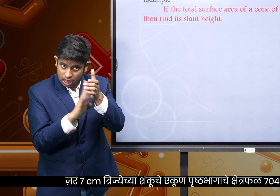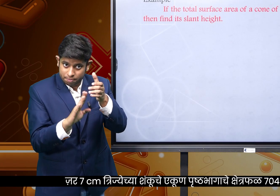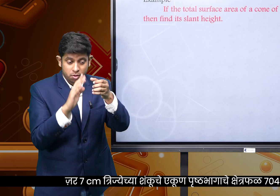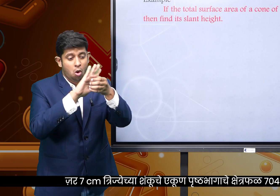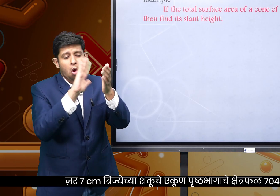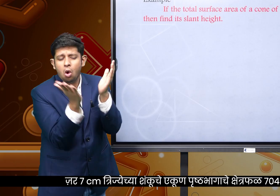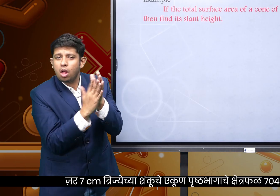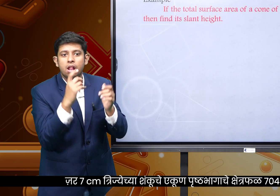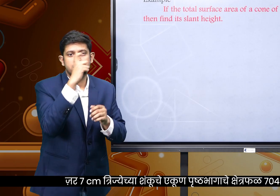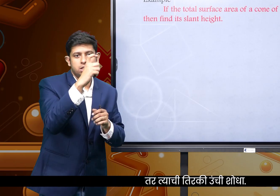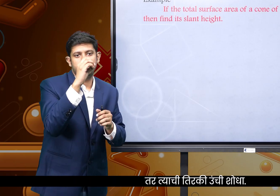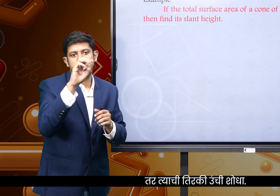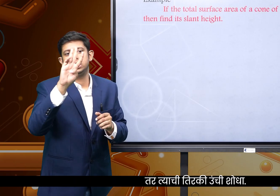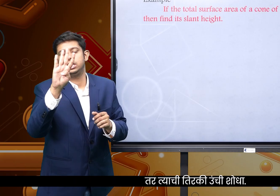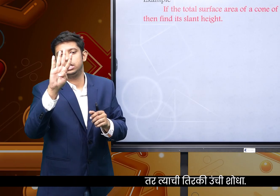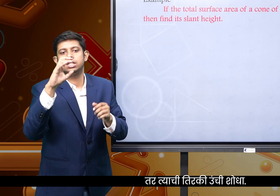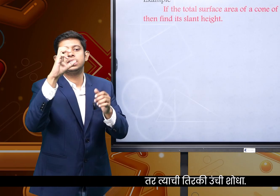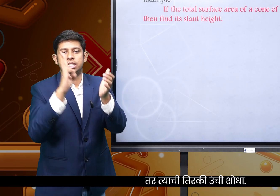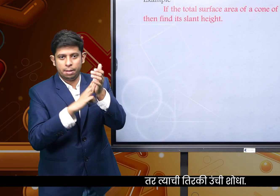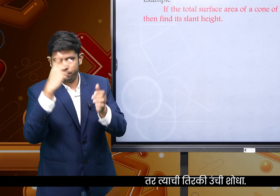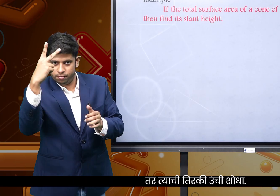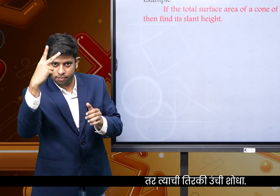असेल, तर त्याची तिरकी उंची शोधा.